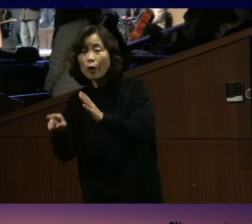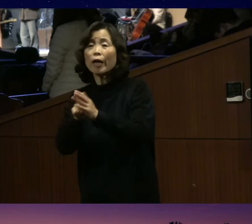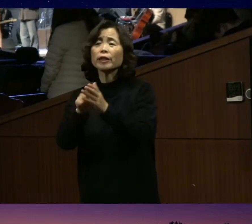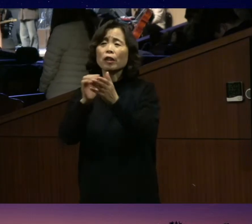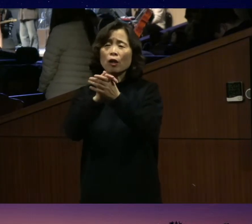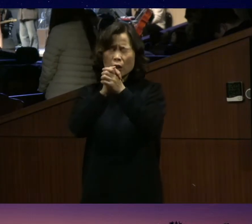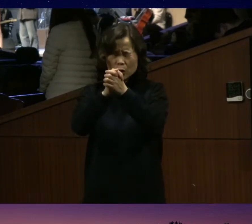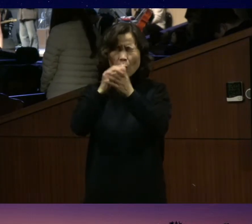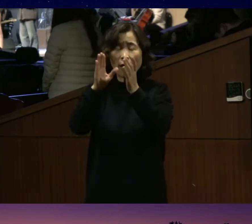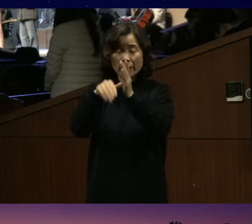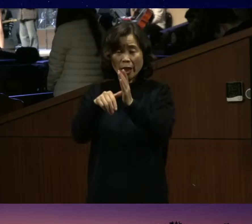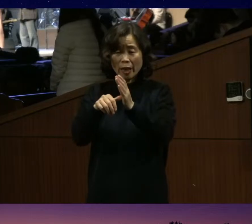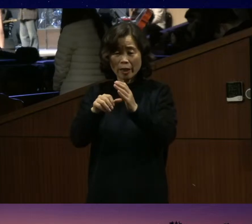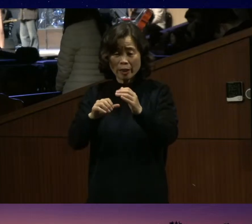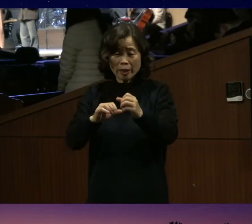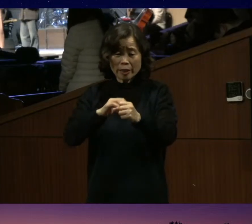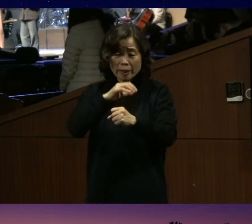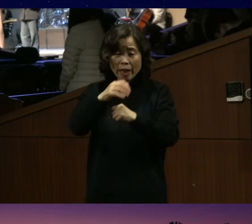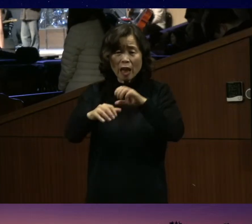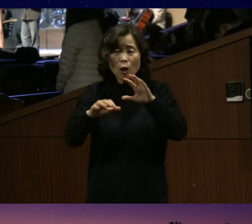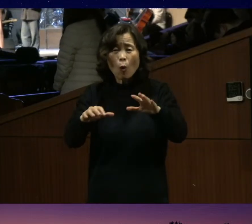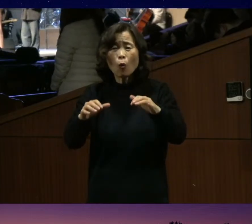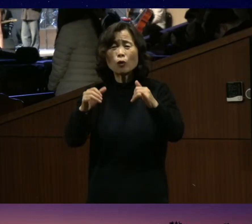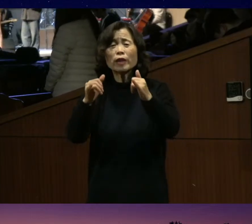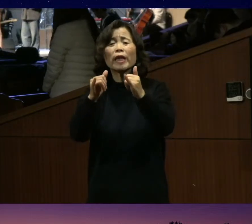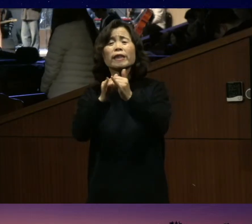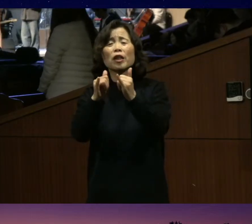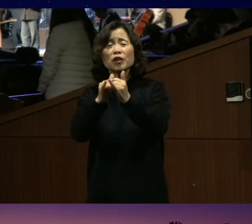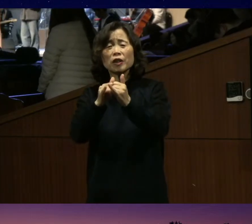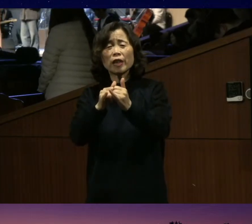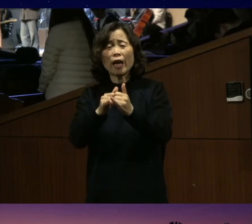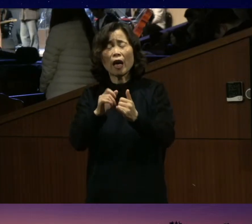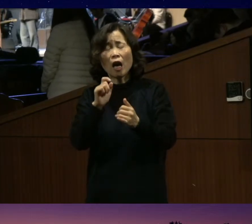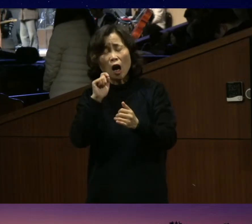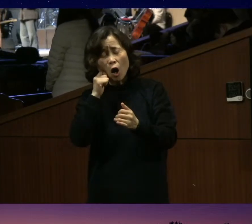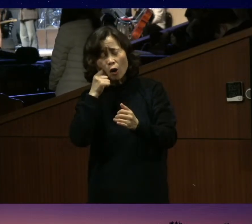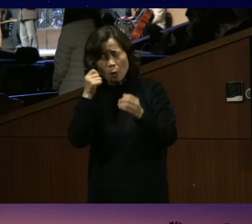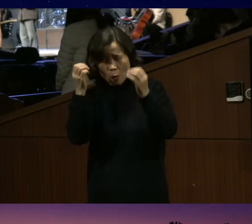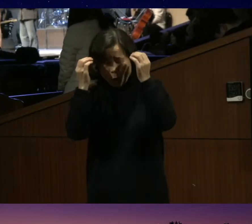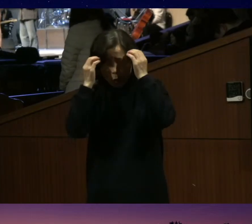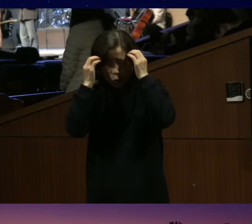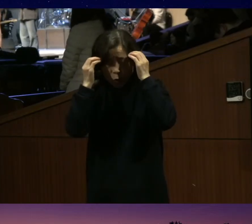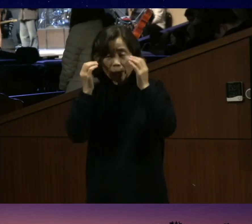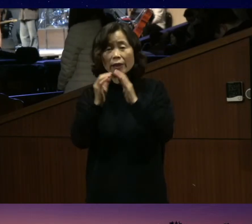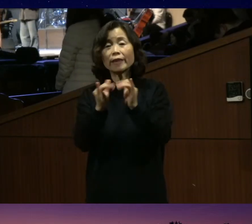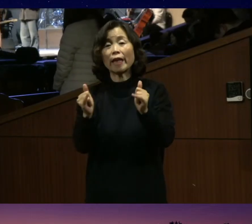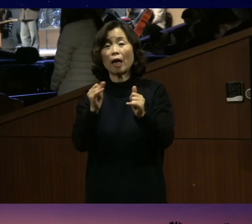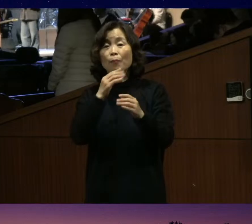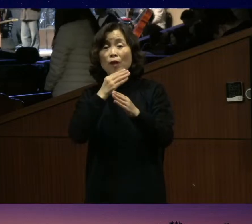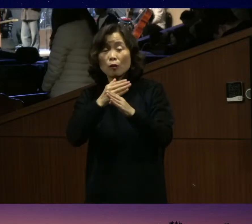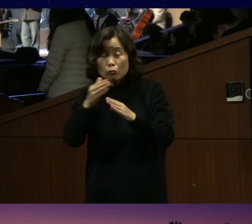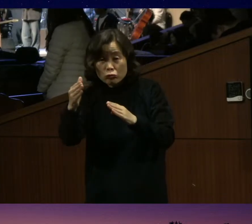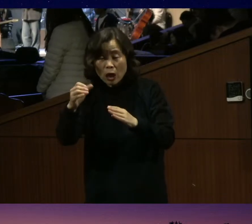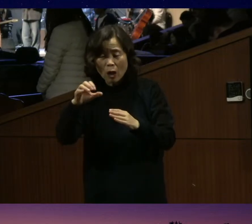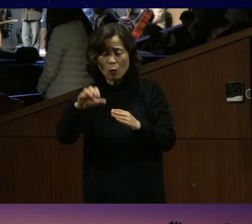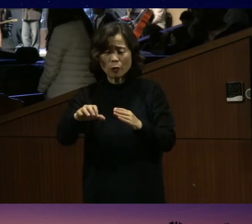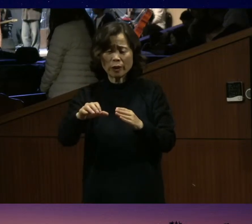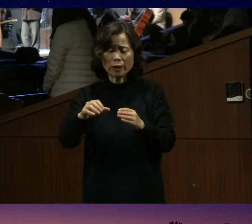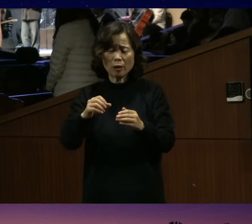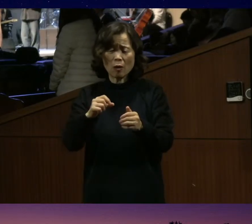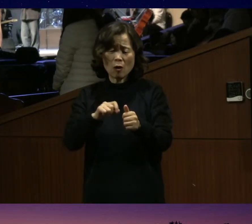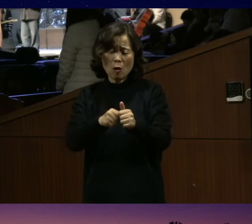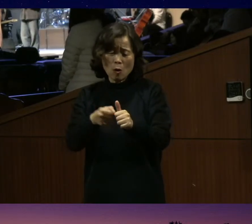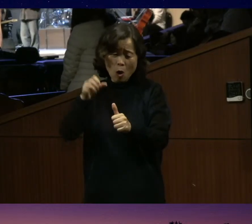재난과 전쟁으로 고통받는 주의 자녀들을 불쌍히 여겨 주시옵소서. 북한을 비롯한 공산국가에서 핍박받으며 신앙생활을